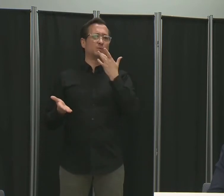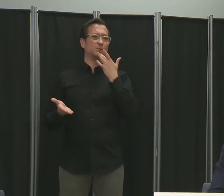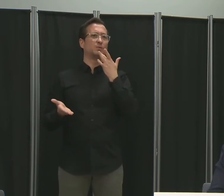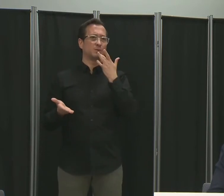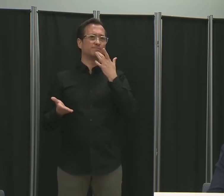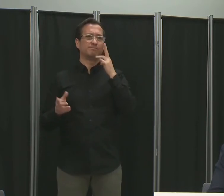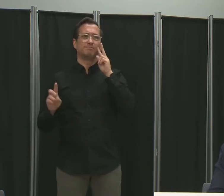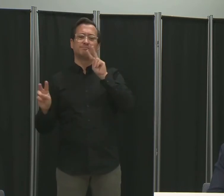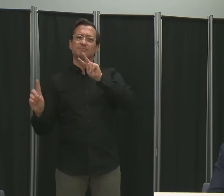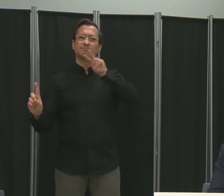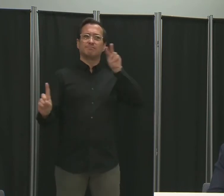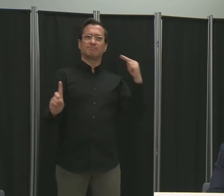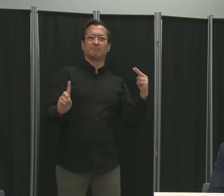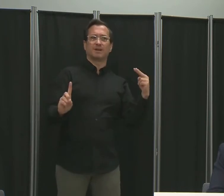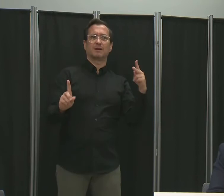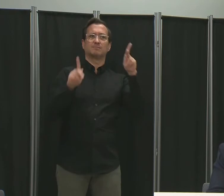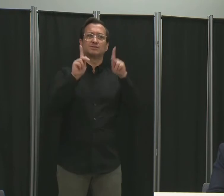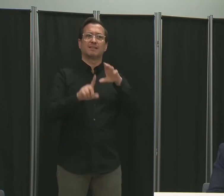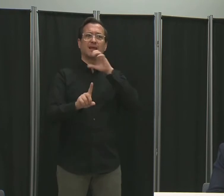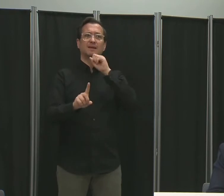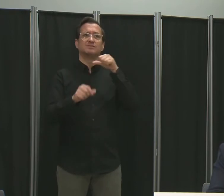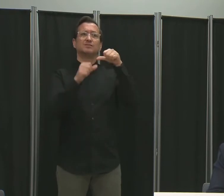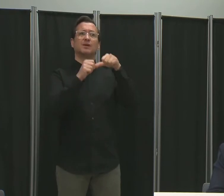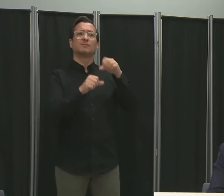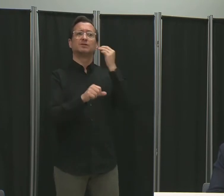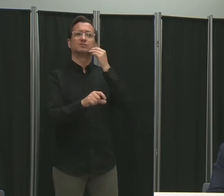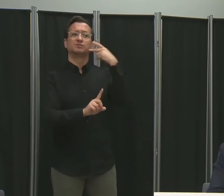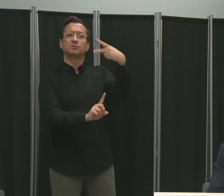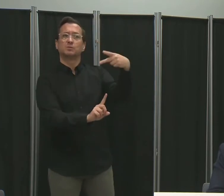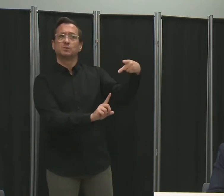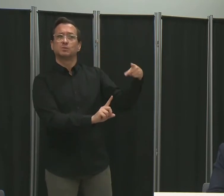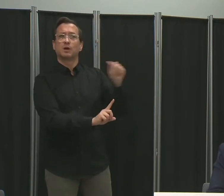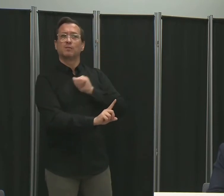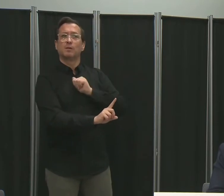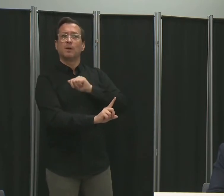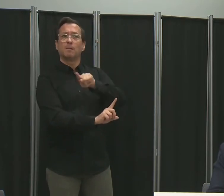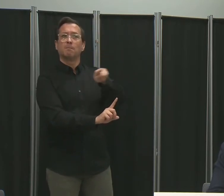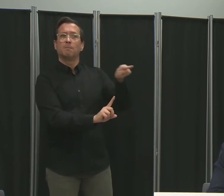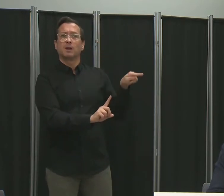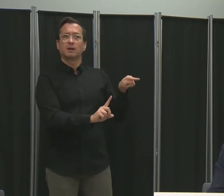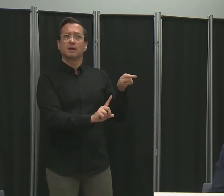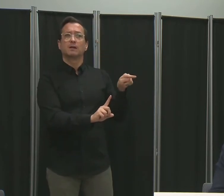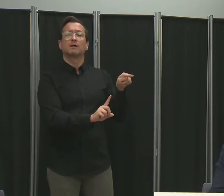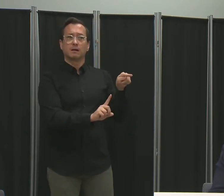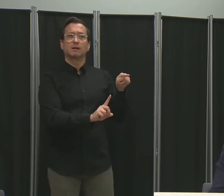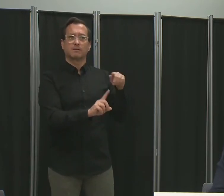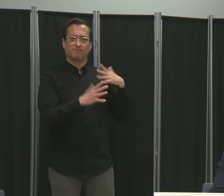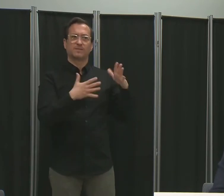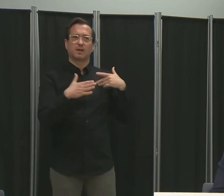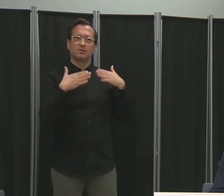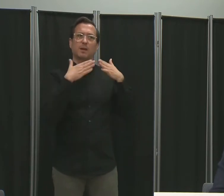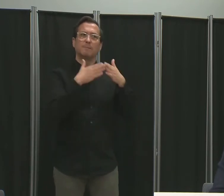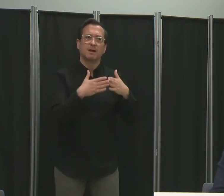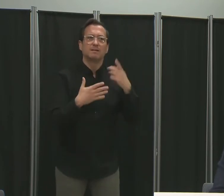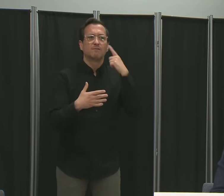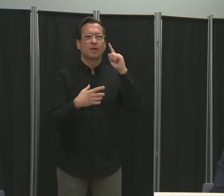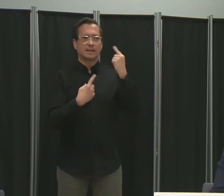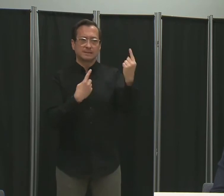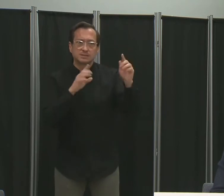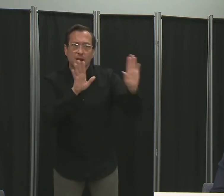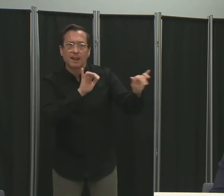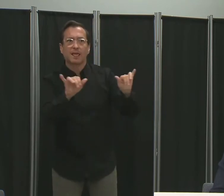sont à domicile et pour qui nous avons demandé spécifiquement de s'isoler et de réduire au maximum